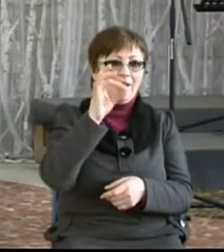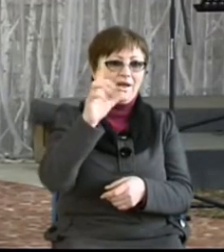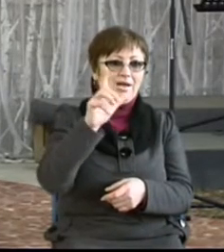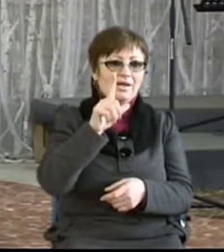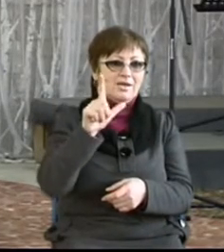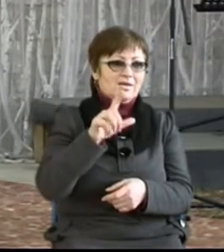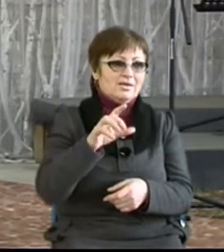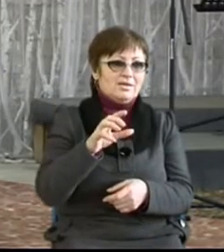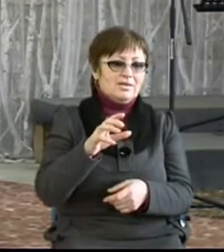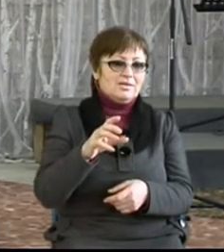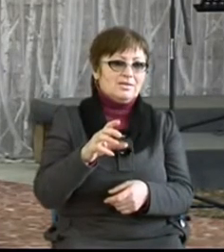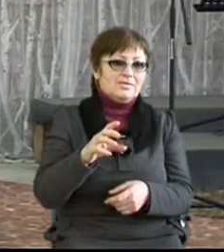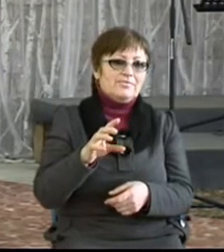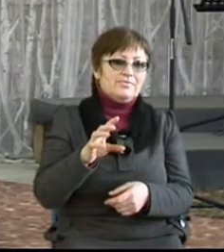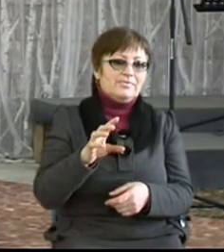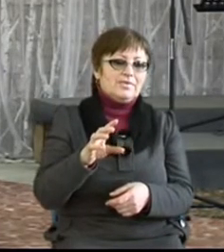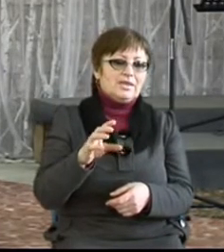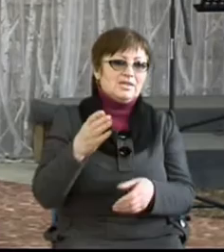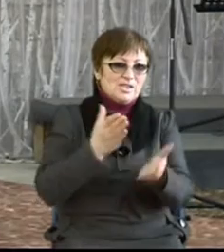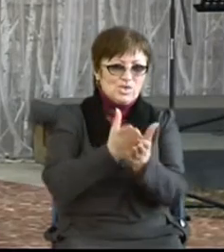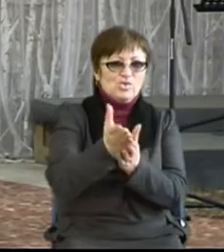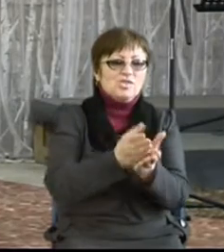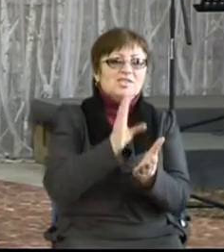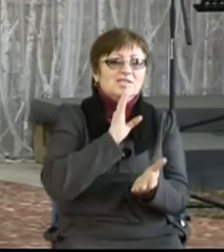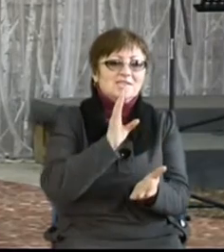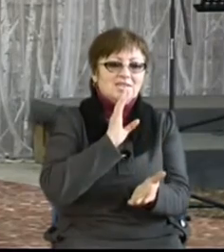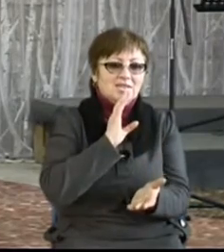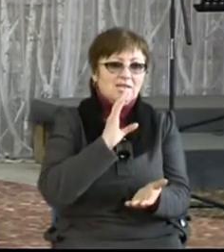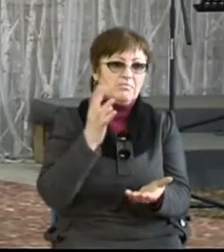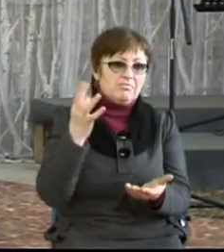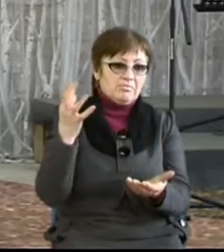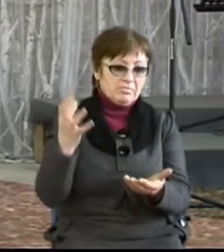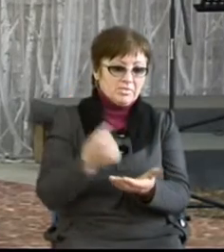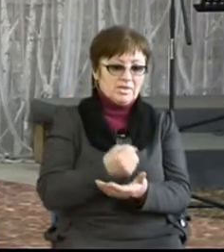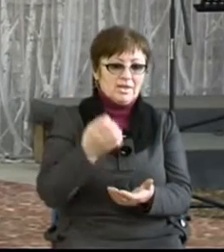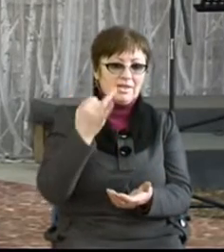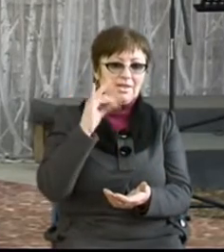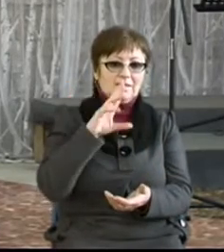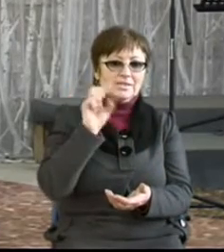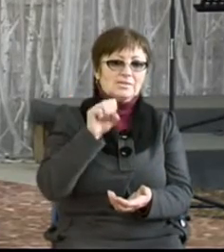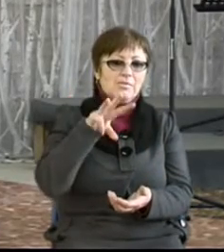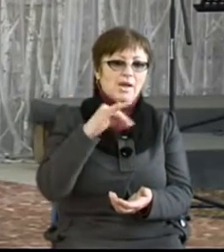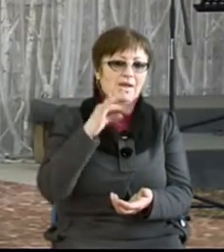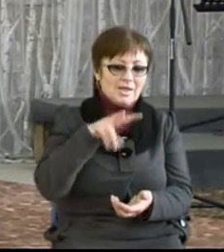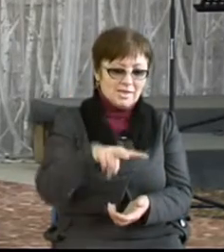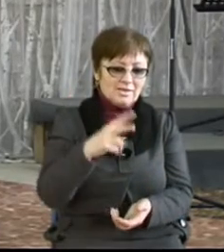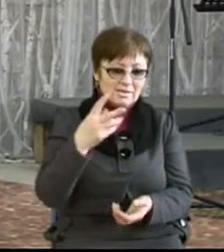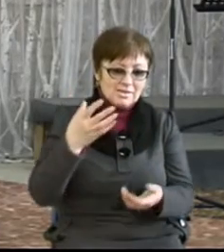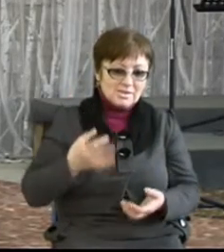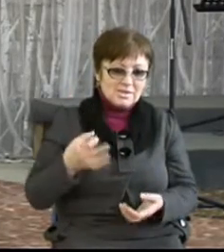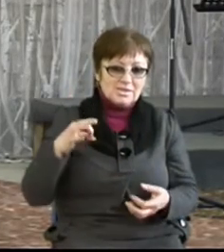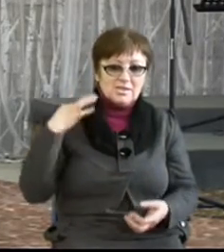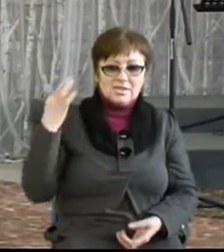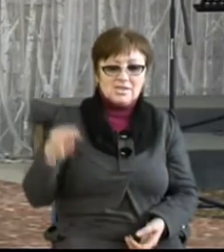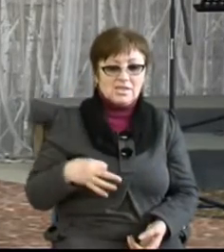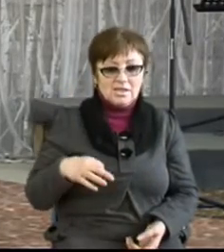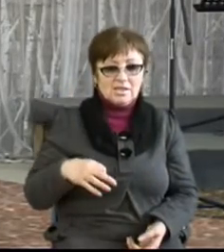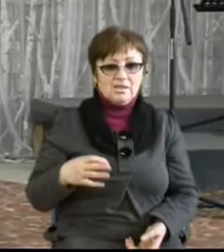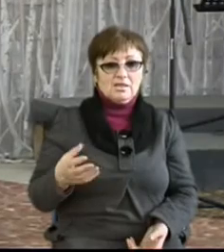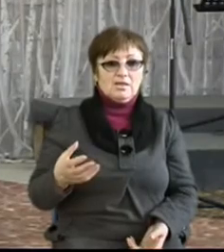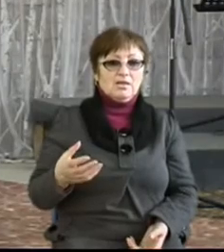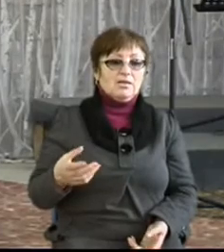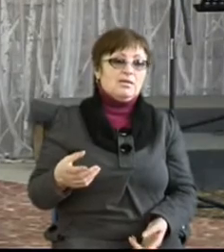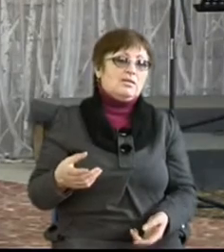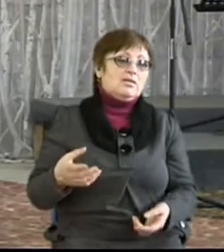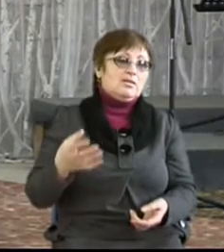так, не ребенок по обетованию, Измаил. Все это жизнь Авраама, и оно приносит, конечно, для нас определенные уроки. Но когда мы